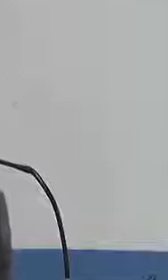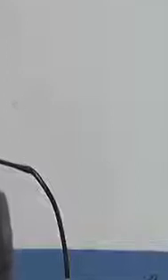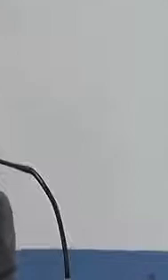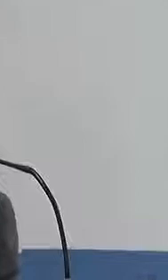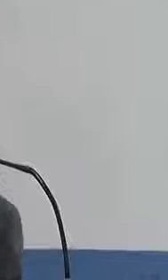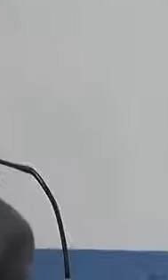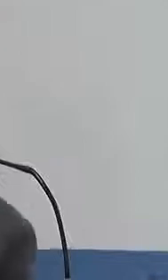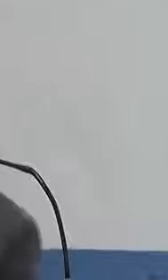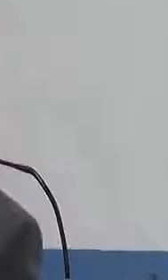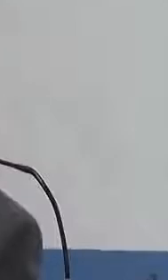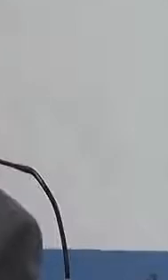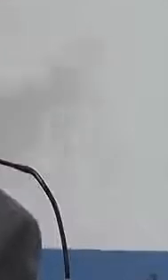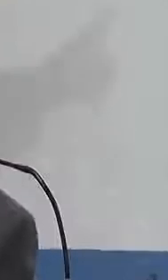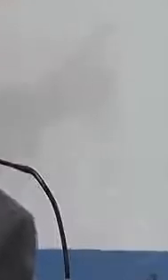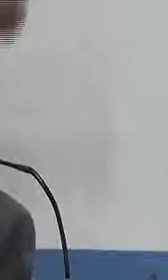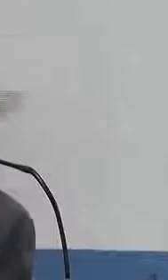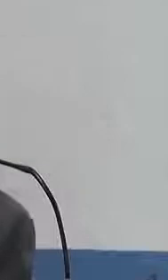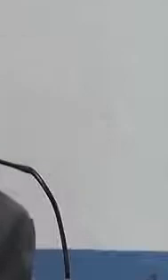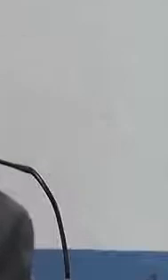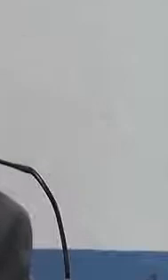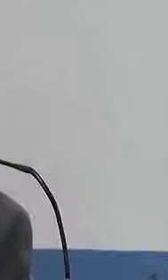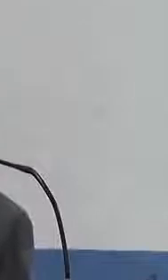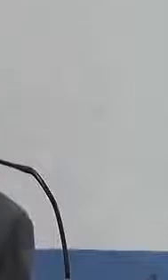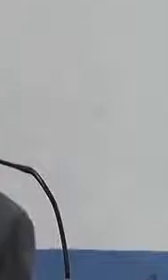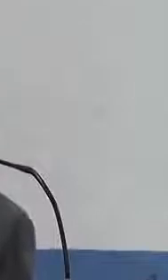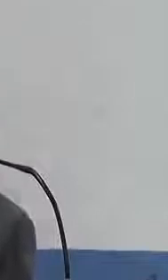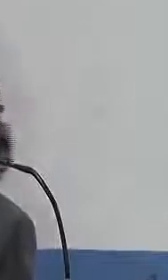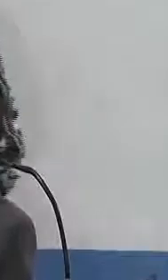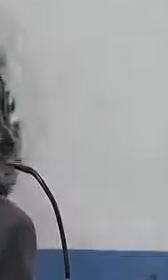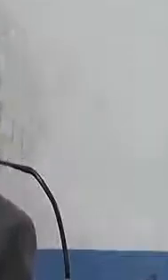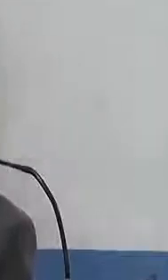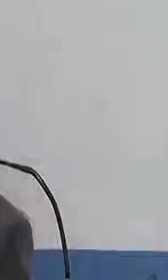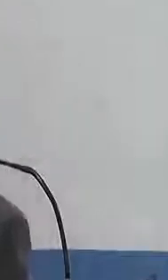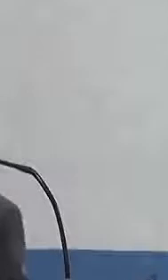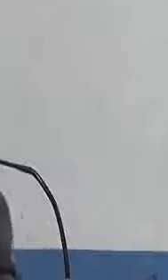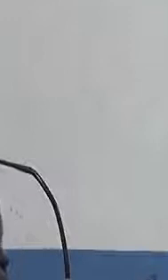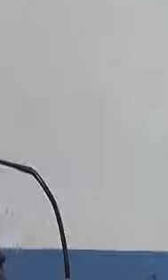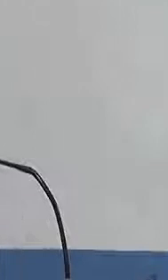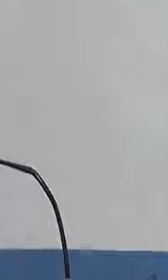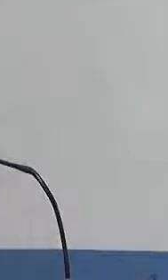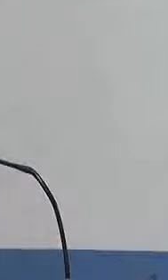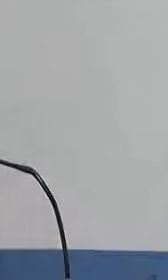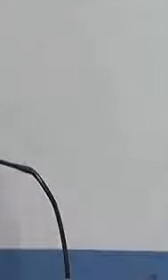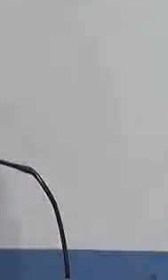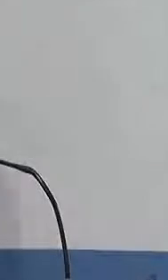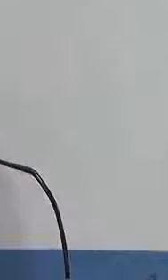reais. Um saco. Se você transforma isso em chocolate, vai para quanto, Gerson?